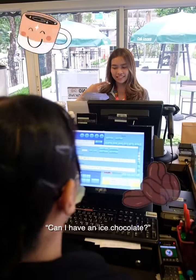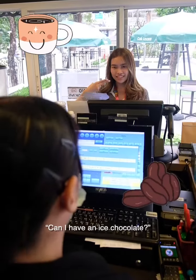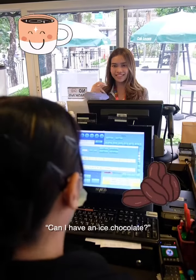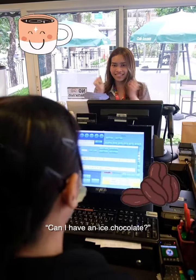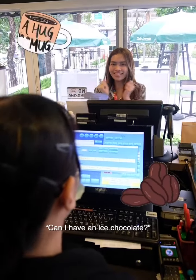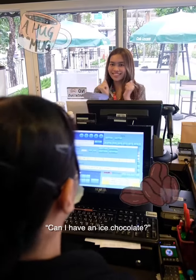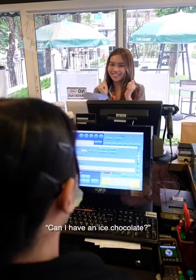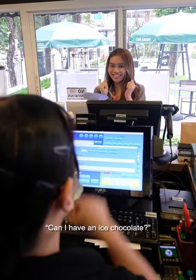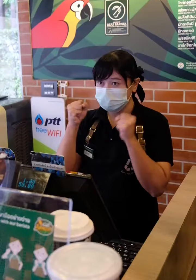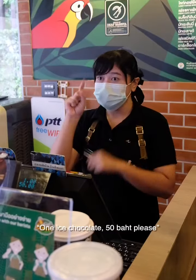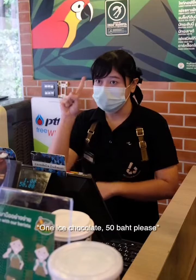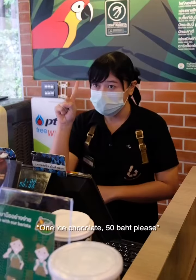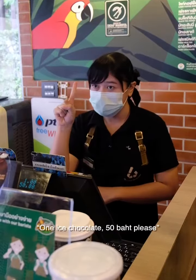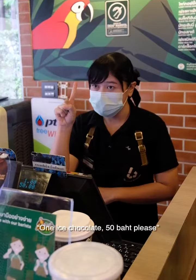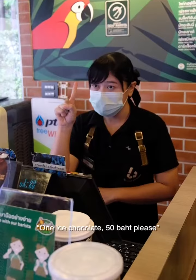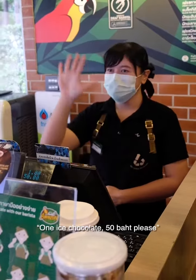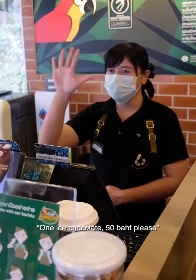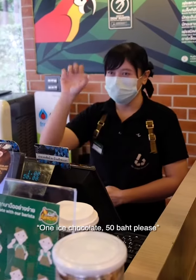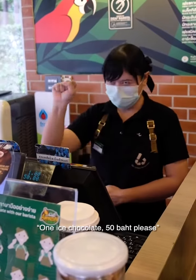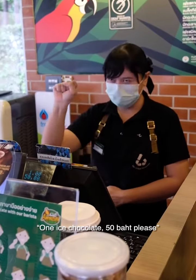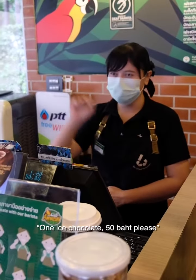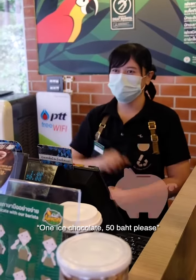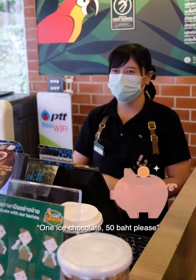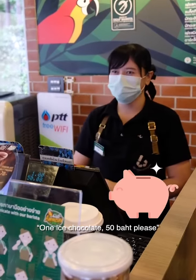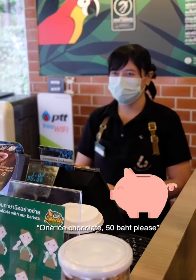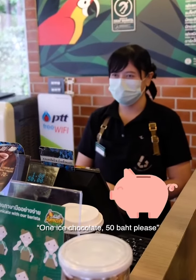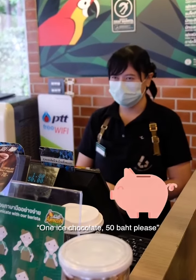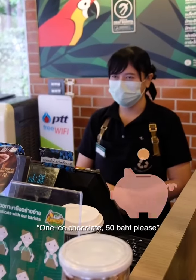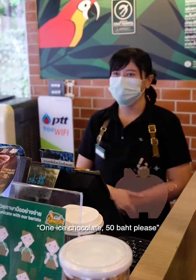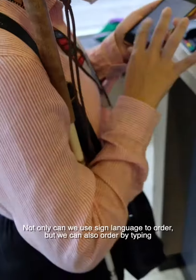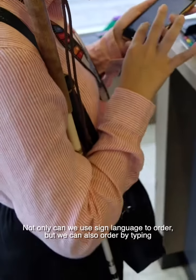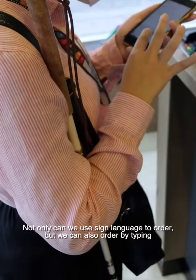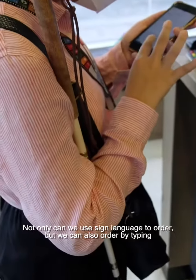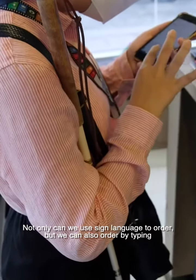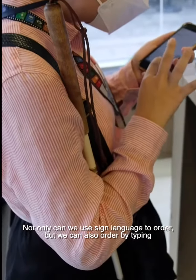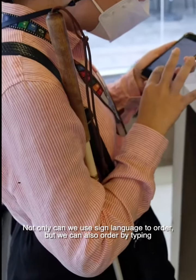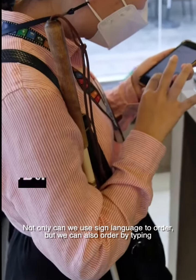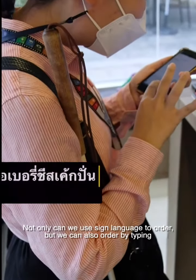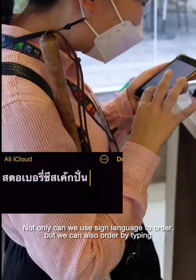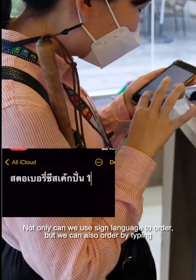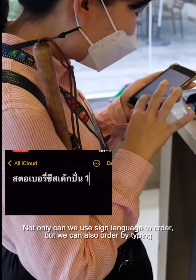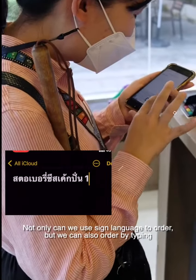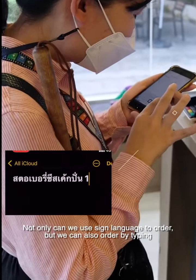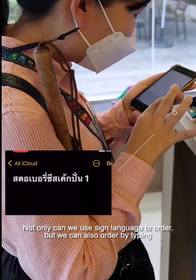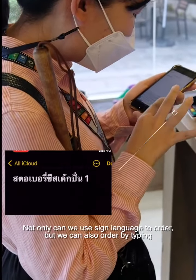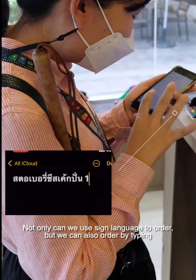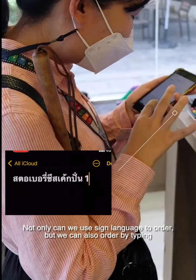1แก้วค่ะเย็น1แก้วใช่ไหมคะ50บาทค่ะนอกจากใช้ภาษามือเรายังสามารถสื่อสารโดยการเ